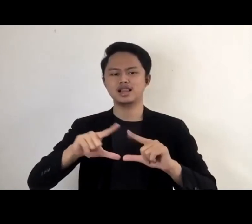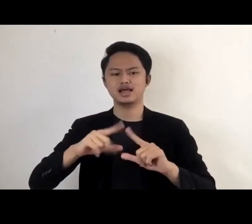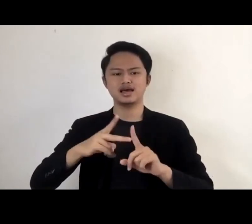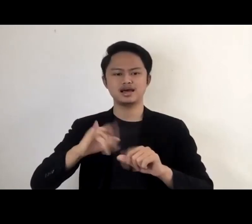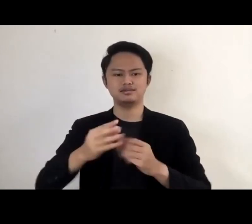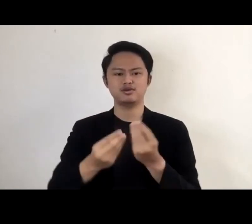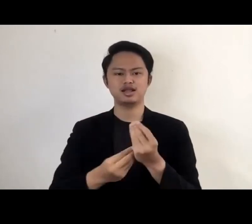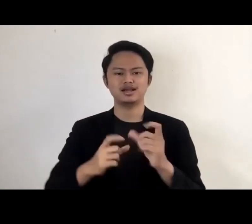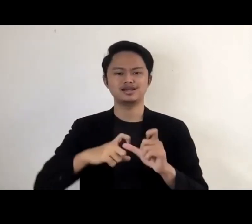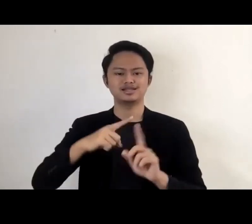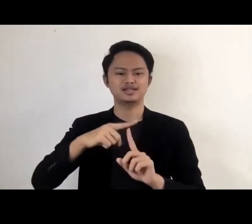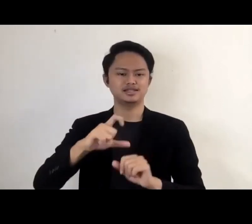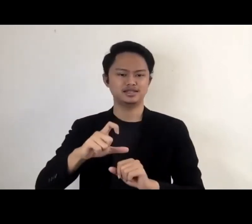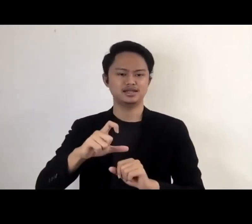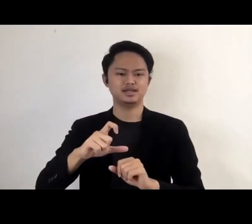dan pendamping